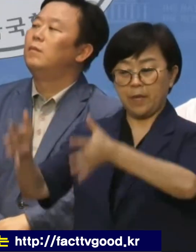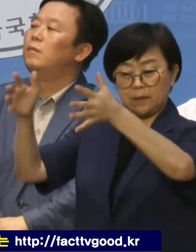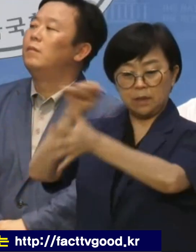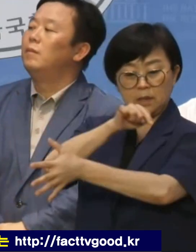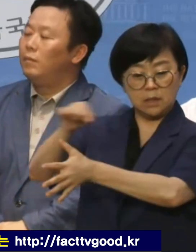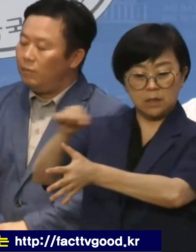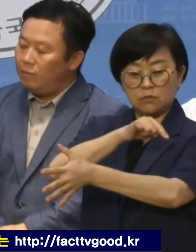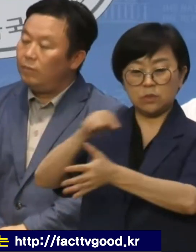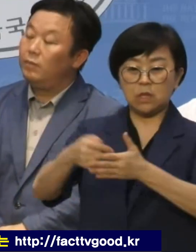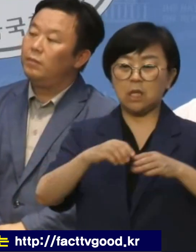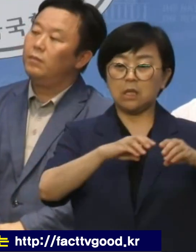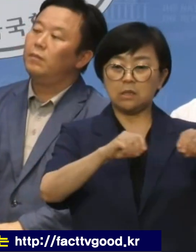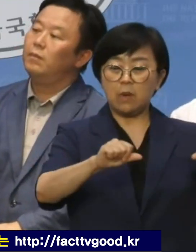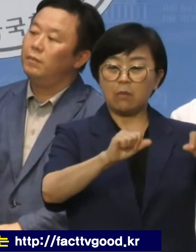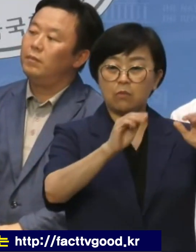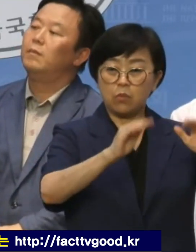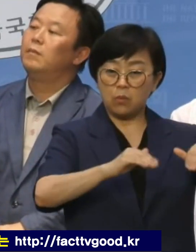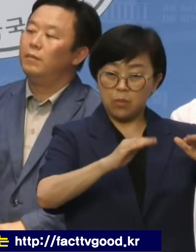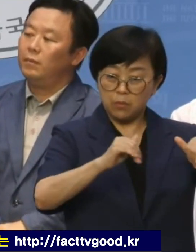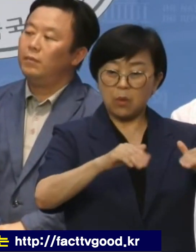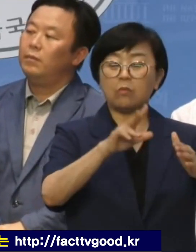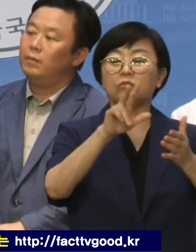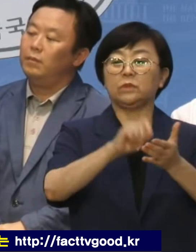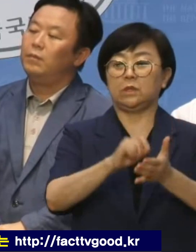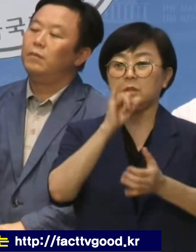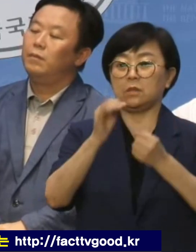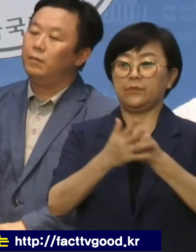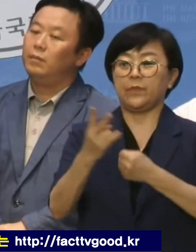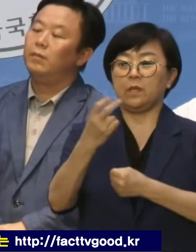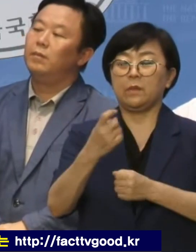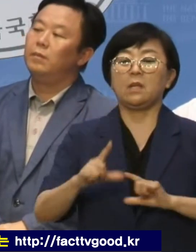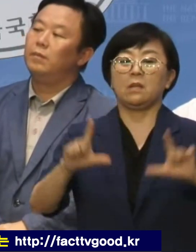침하 이런 문제점들은 워낙 많았습니다. 그게